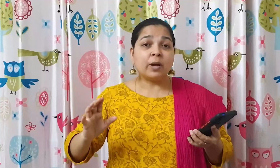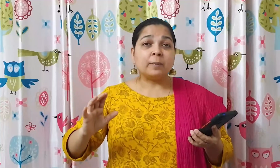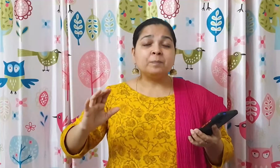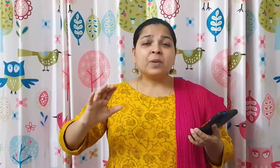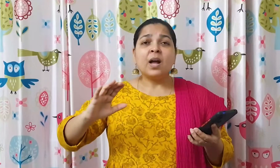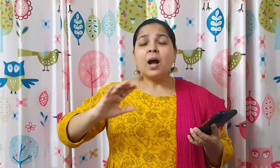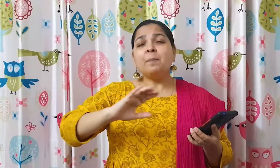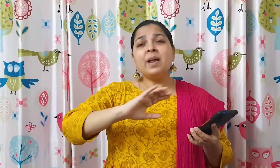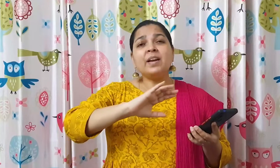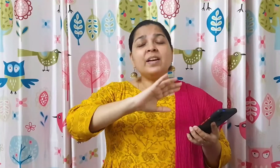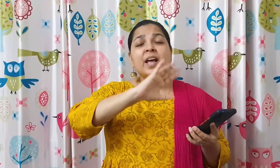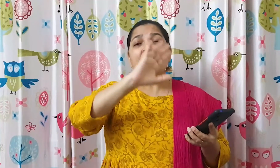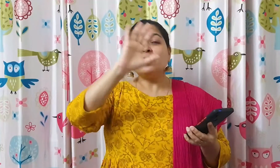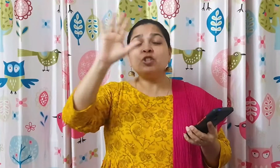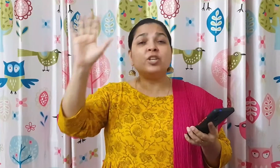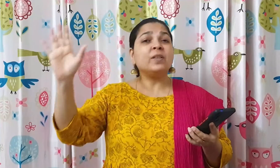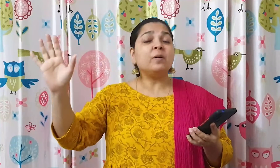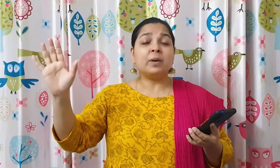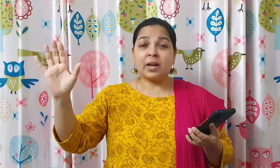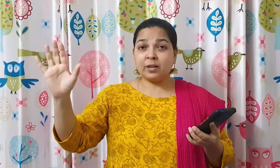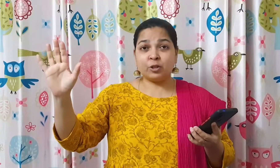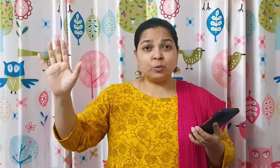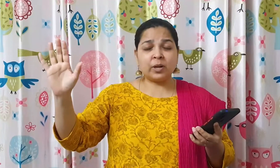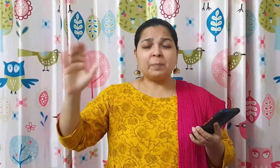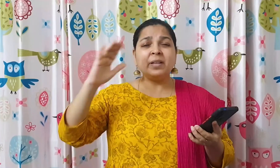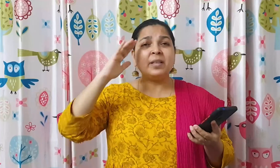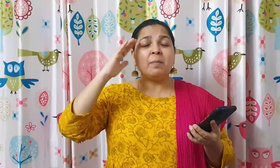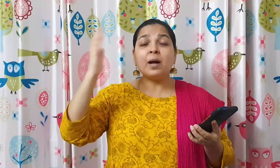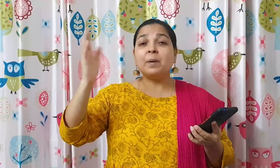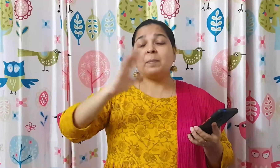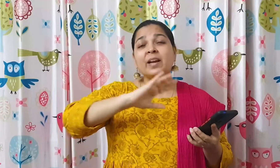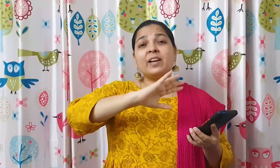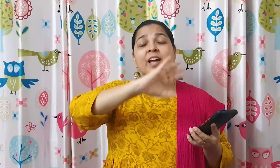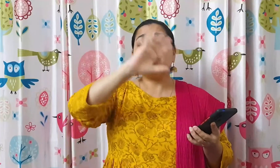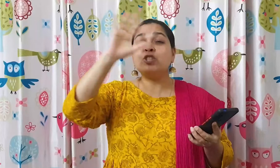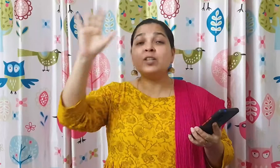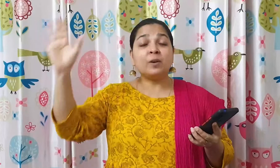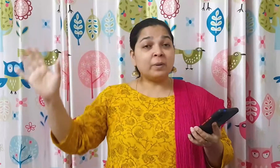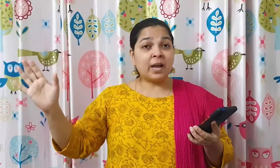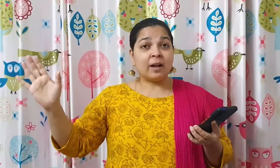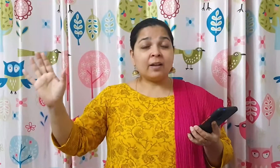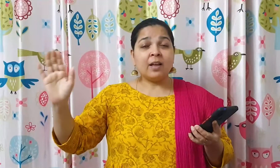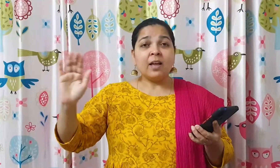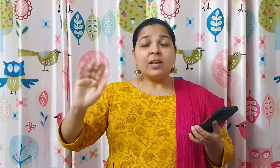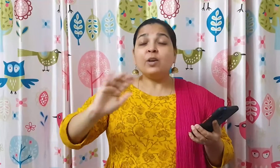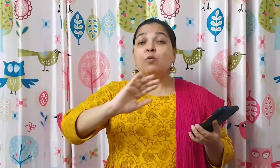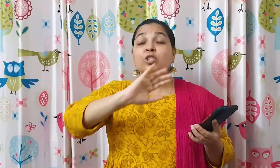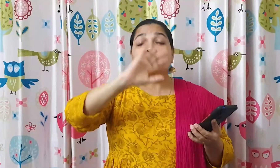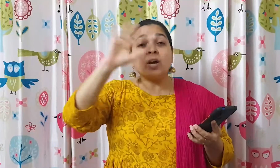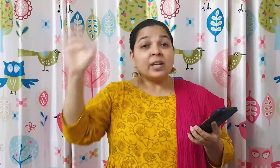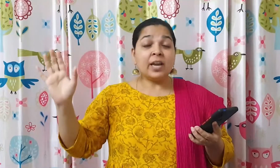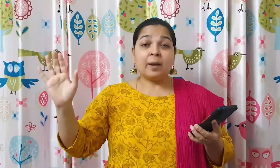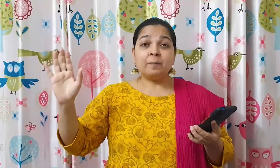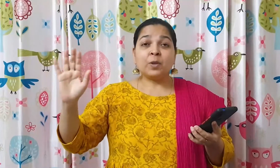যে সেই মহিলাগৰাকীয়ে আগলৈ গৈ যীশুখ্ৰীষ্টৰ কাপোৰ, মাত্ৰ সেই